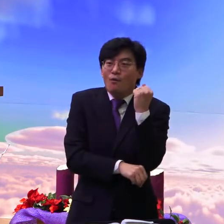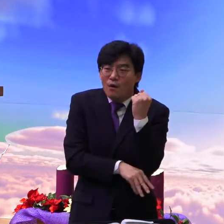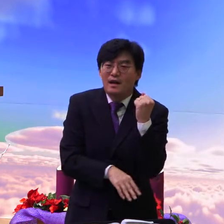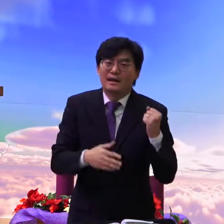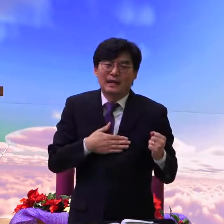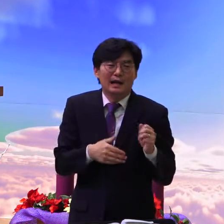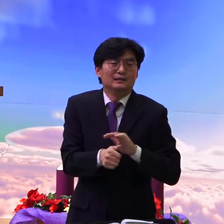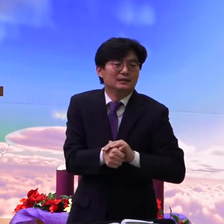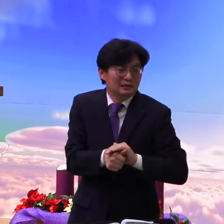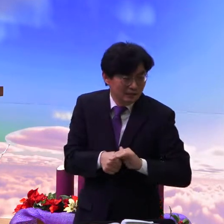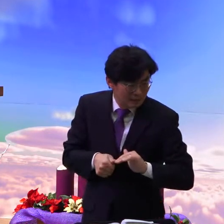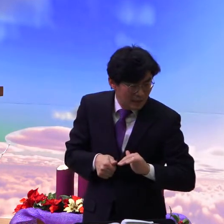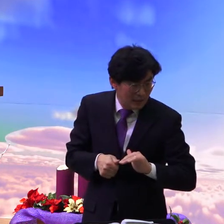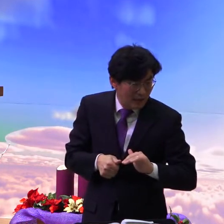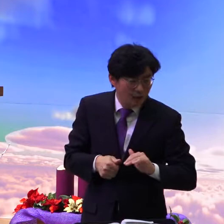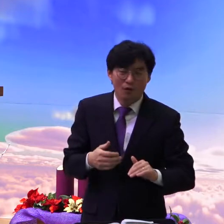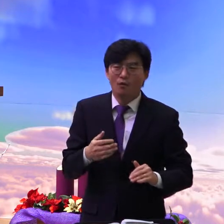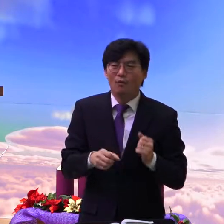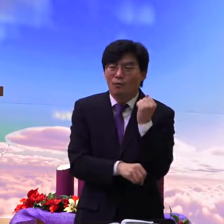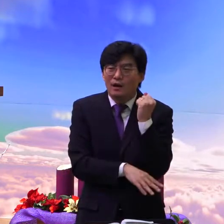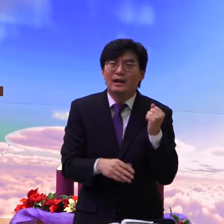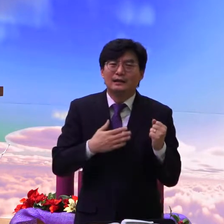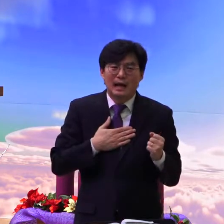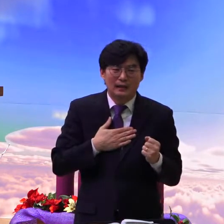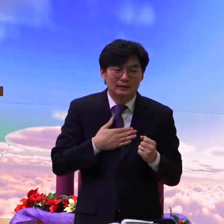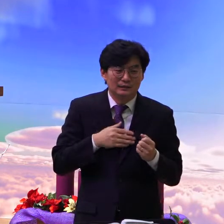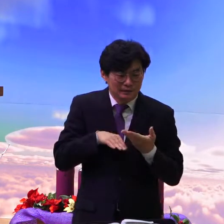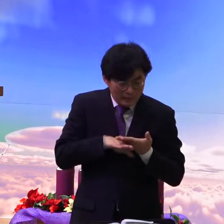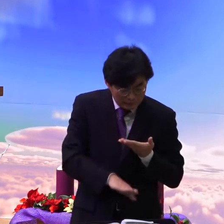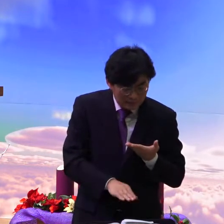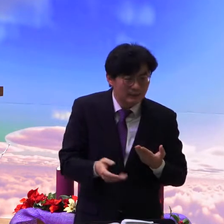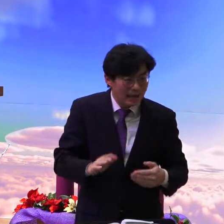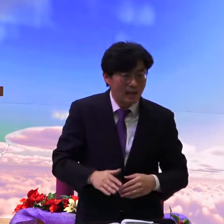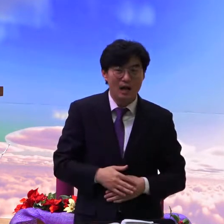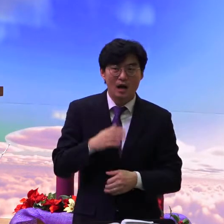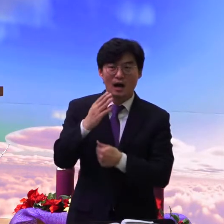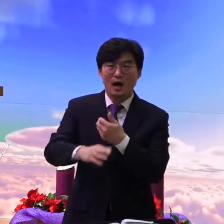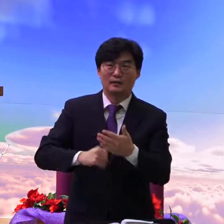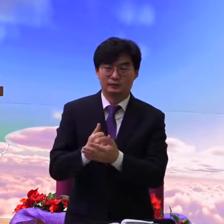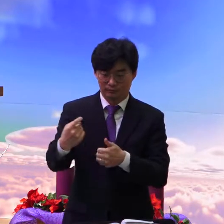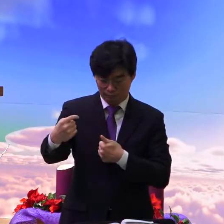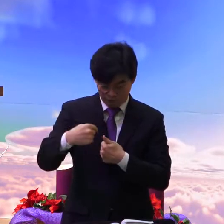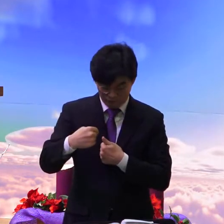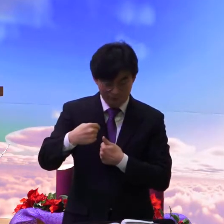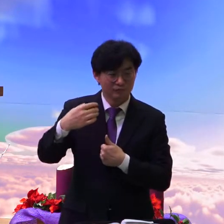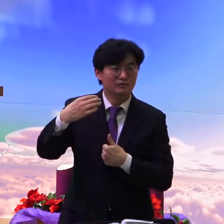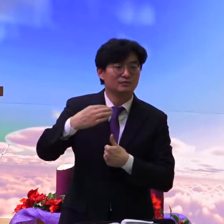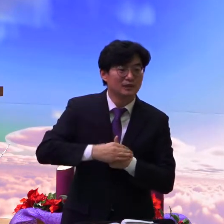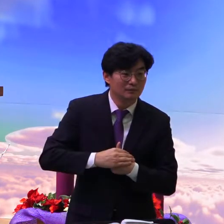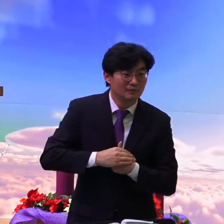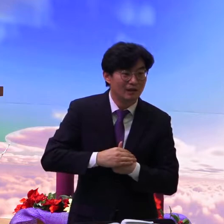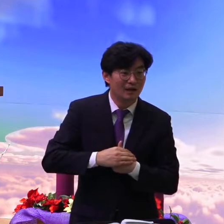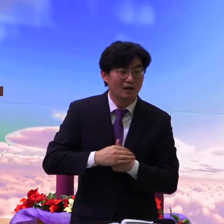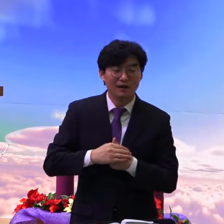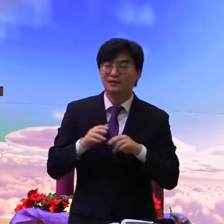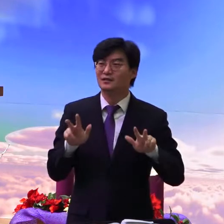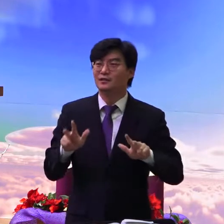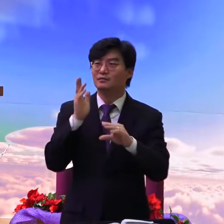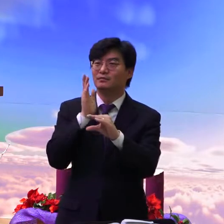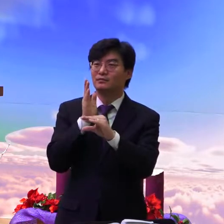아니었는데 복음으로 하나님께서 나를 살려주시고 나를 일꾼 삼아 주셨다고, 하나님이 나를 쓰고 계시다고 하는 그